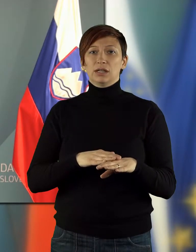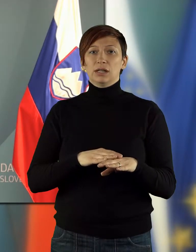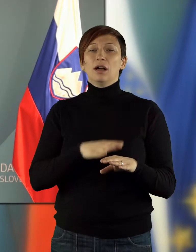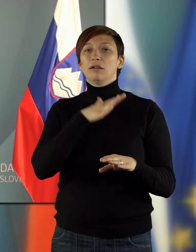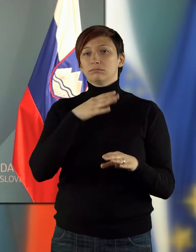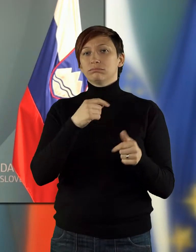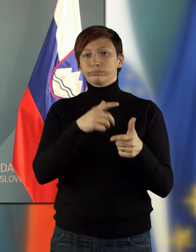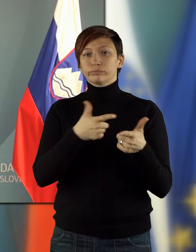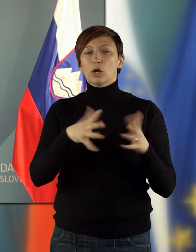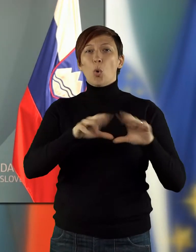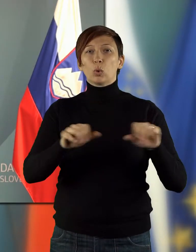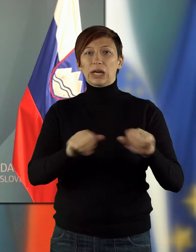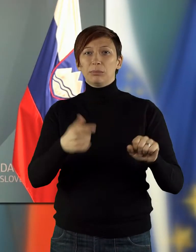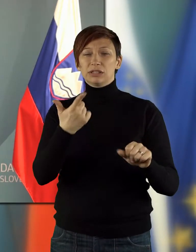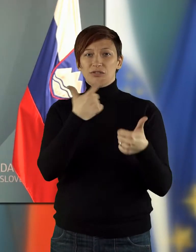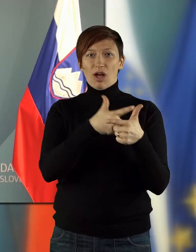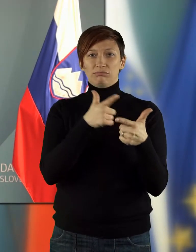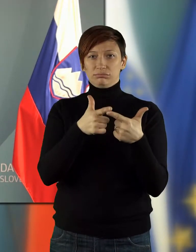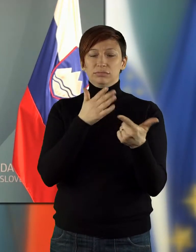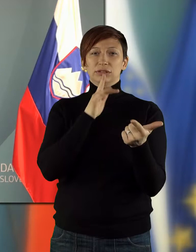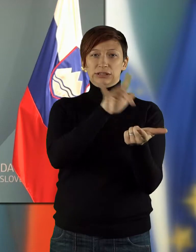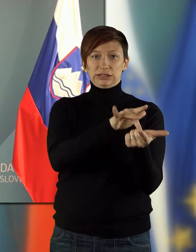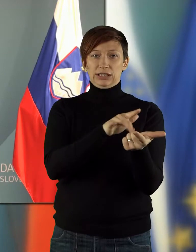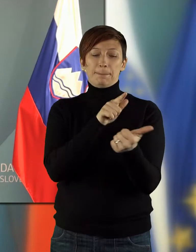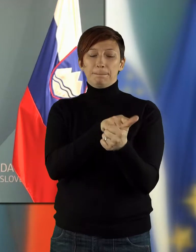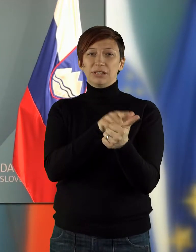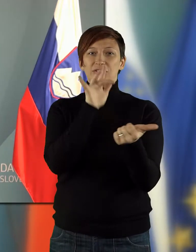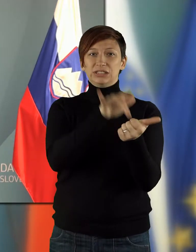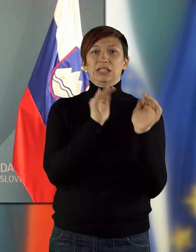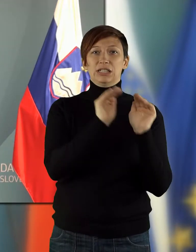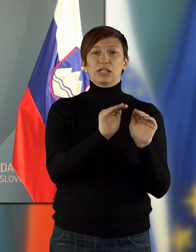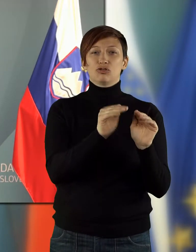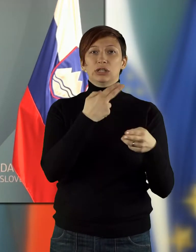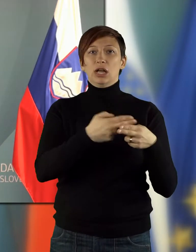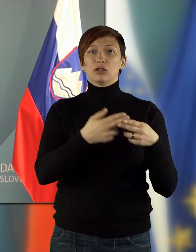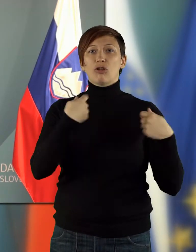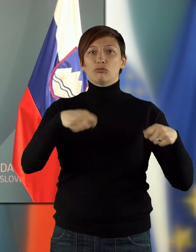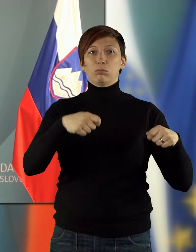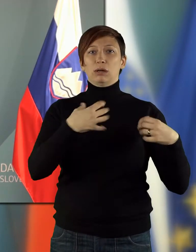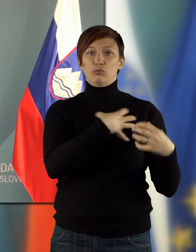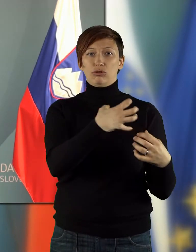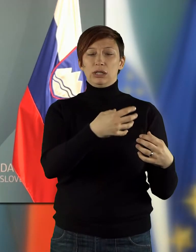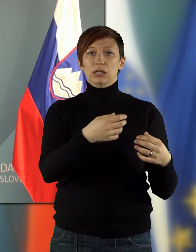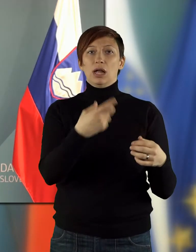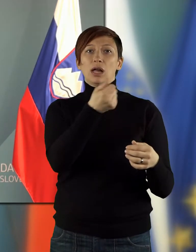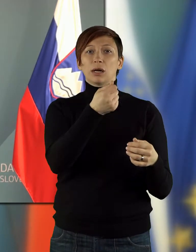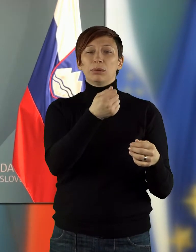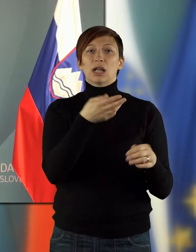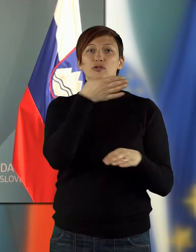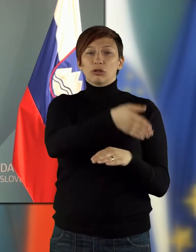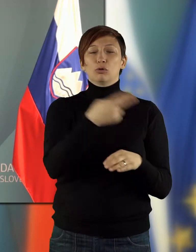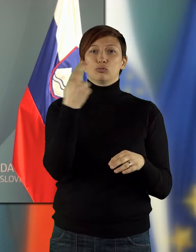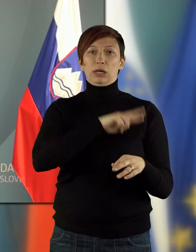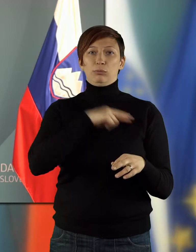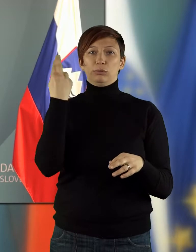na nizu ukrepov, ki so usmerjeni v dva cilja. Prvi cilj je zaščititi državno premoženje, torej kapitalsko